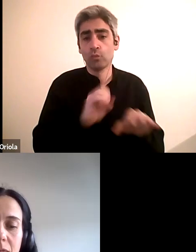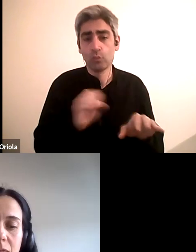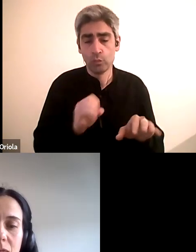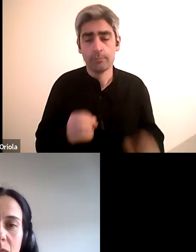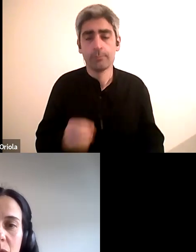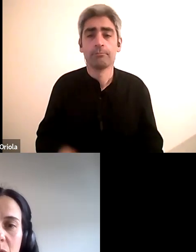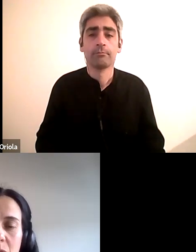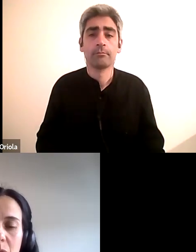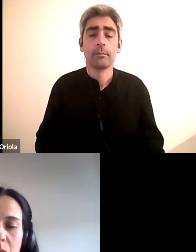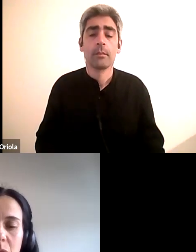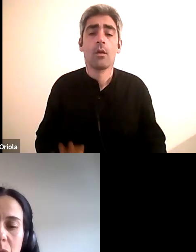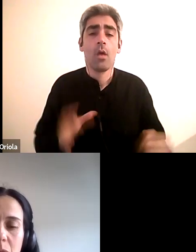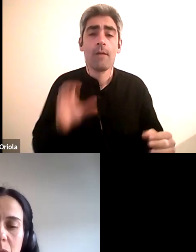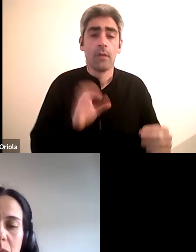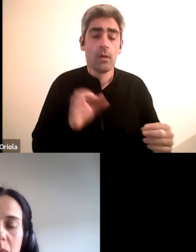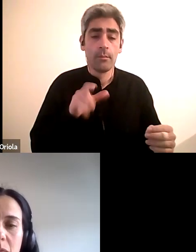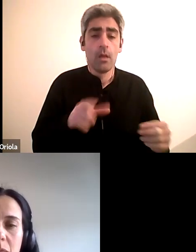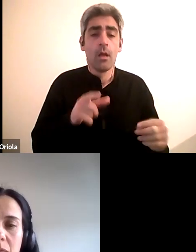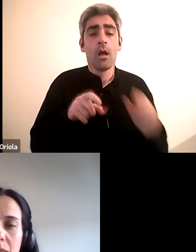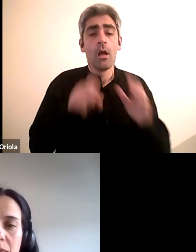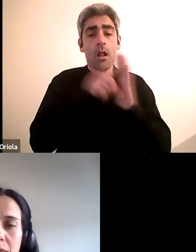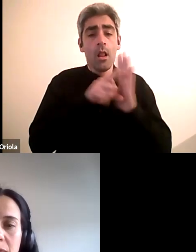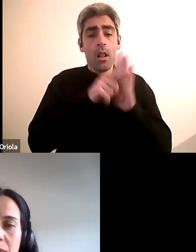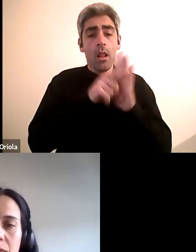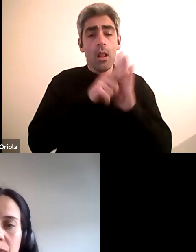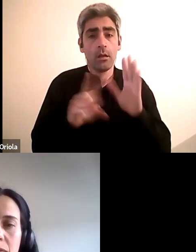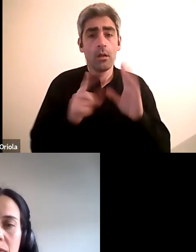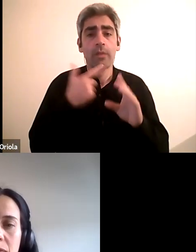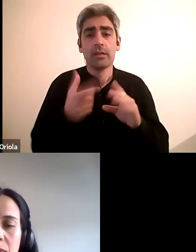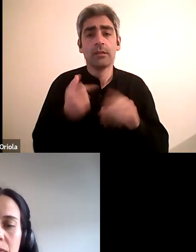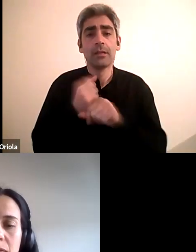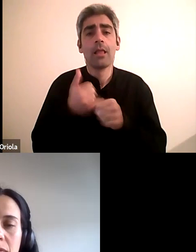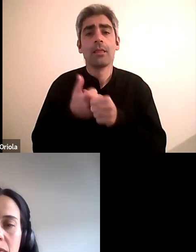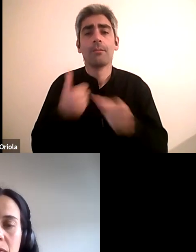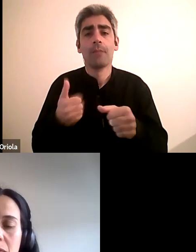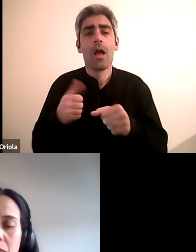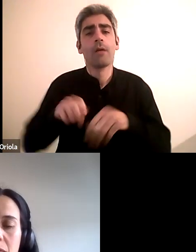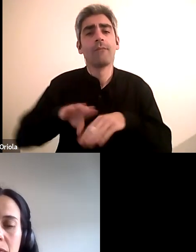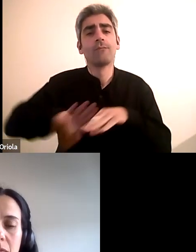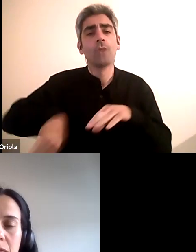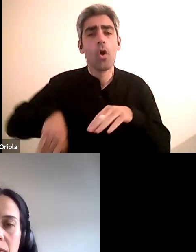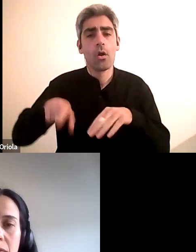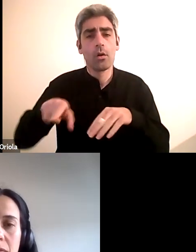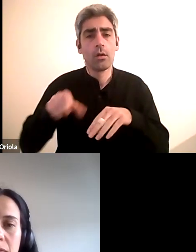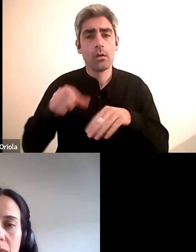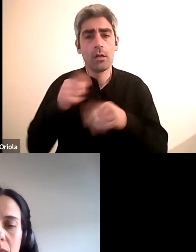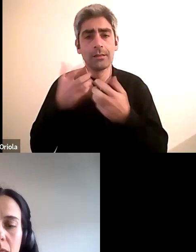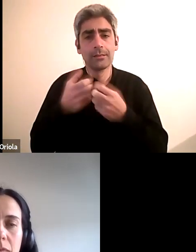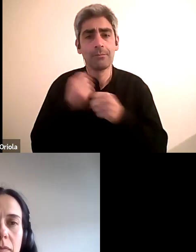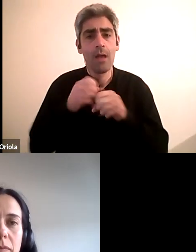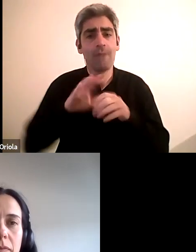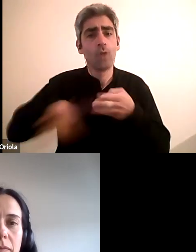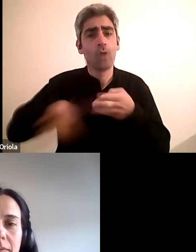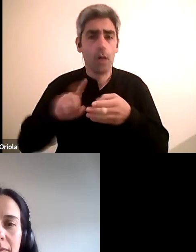caso, a legislação não excepciona o teletrabalho em contexto de acidentes de trabalho.